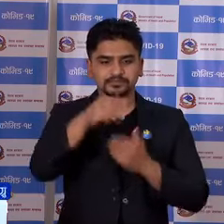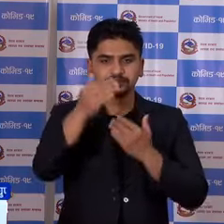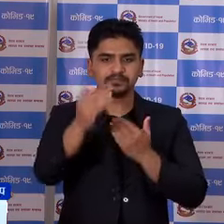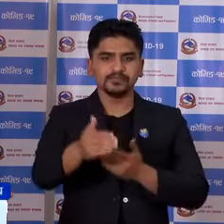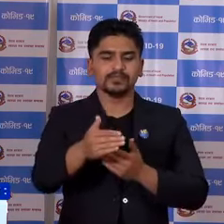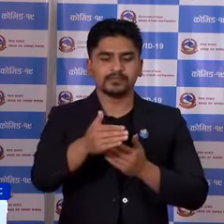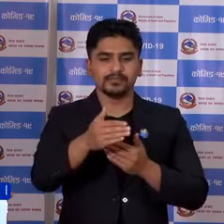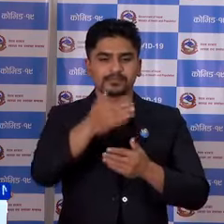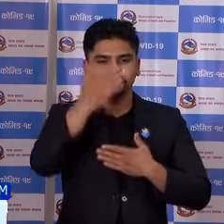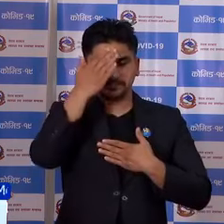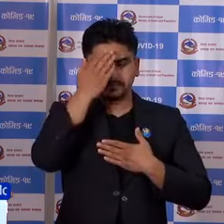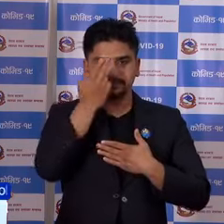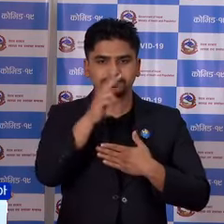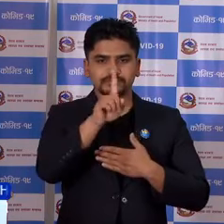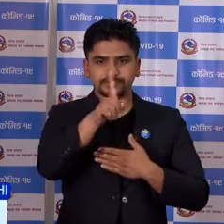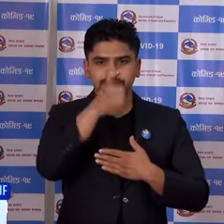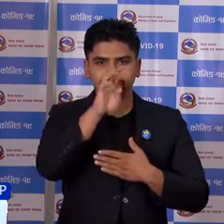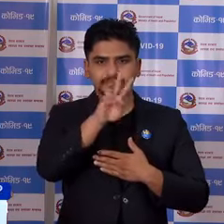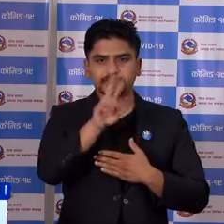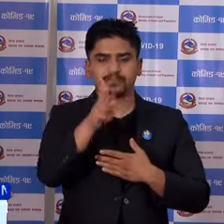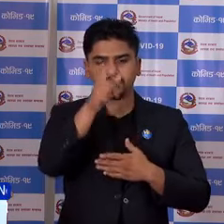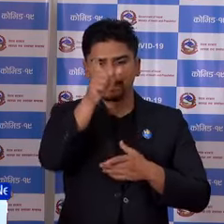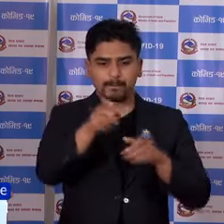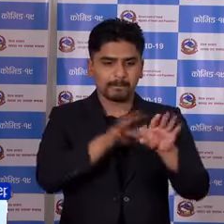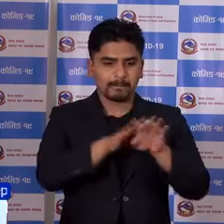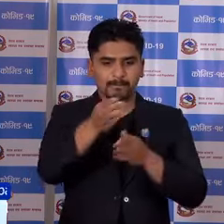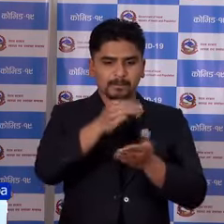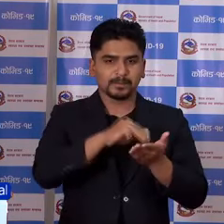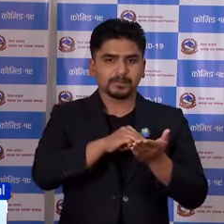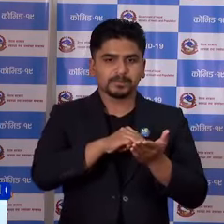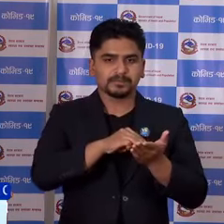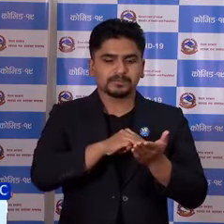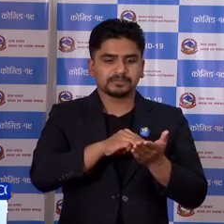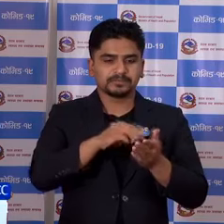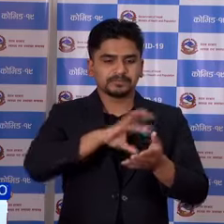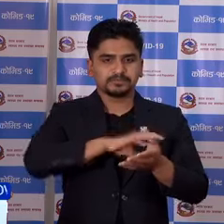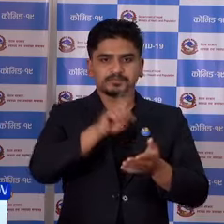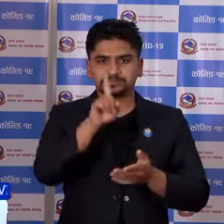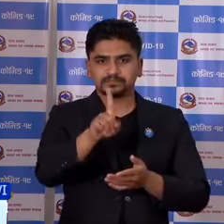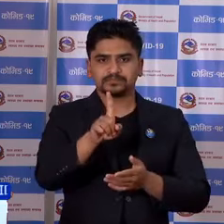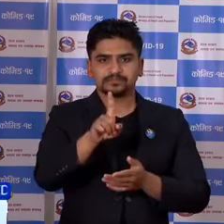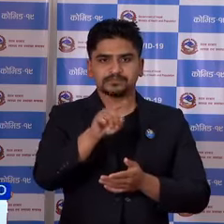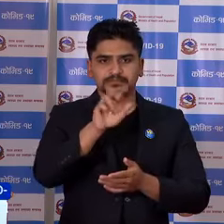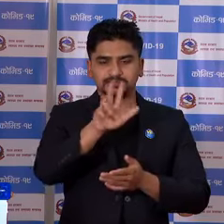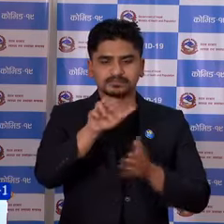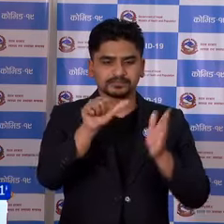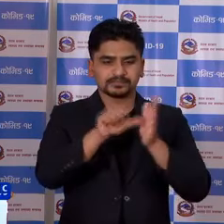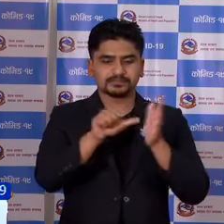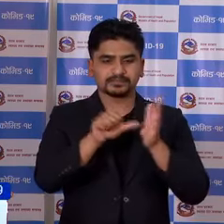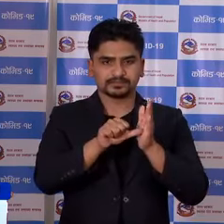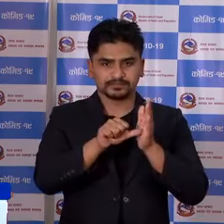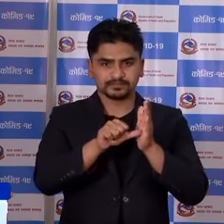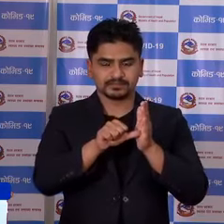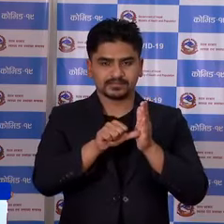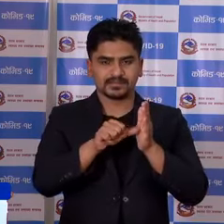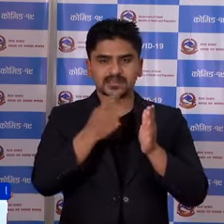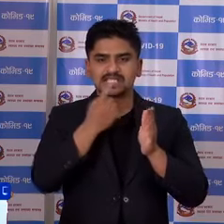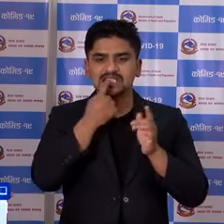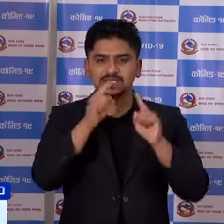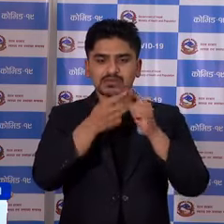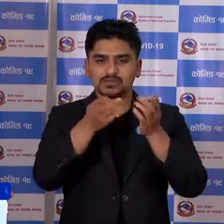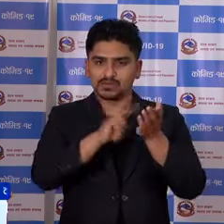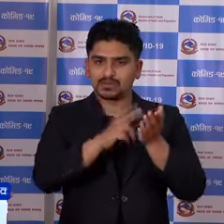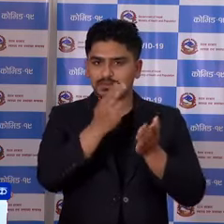हालसम्म संक्रमित भएका 142 व्यक्तिहरूमध्ये प्रदेश नम्बर 1 8 जिल्लामा सोलु खुम्बु थप